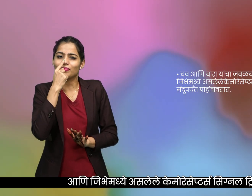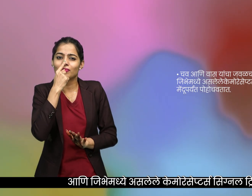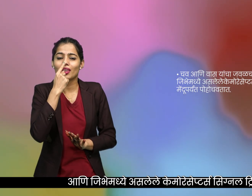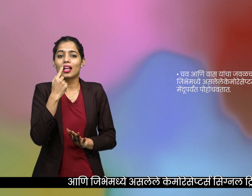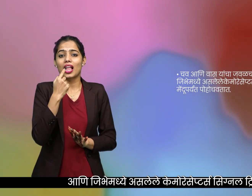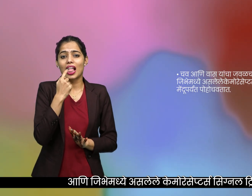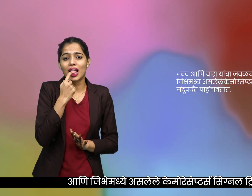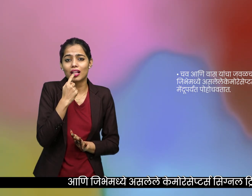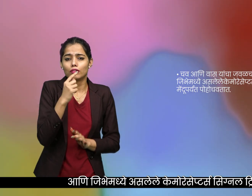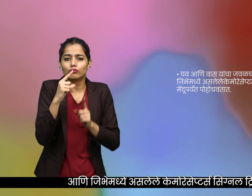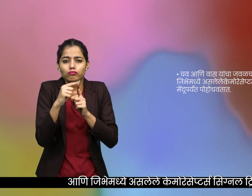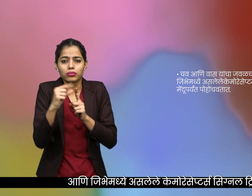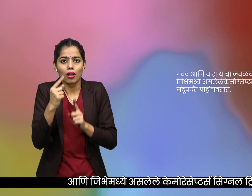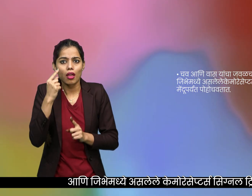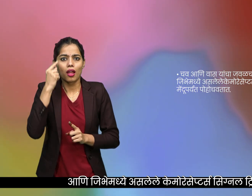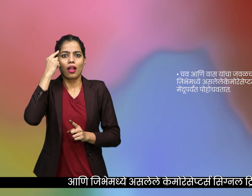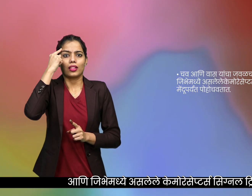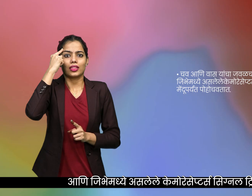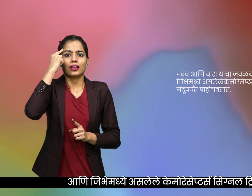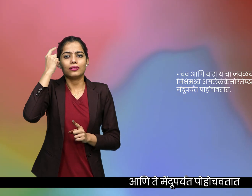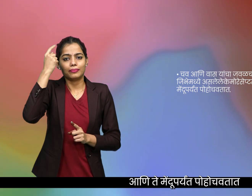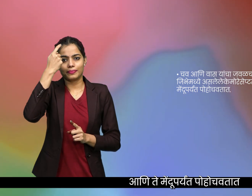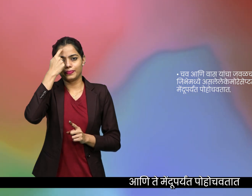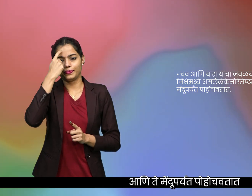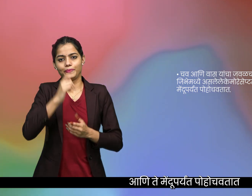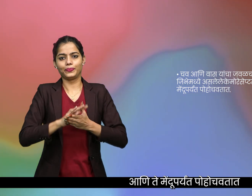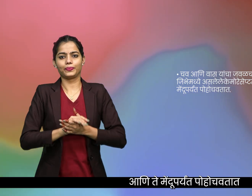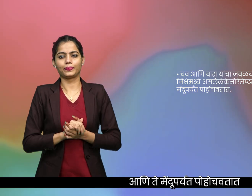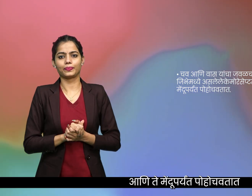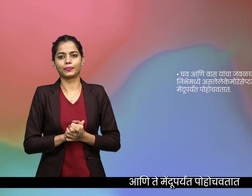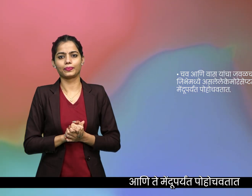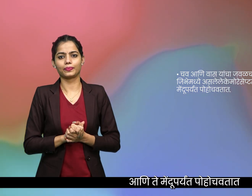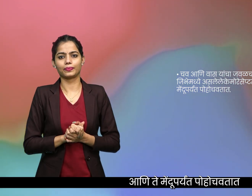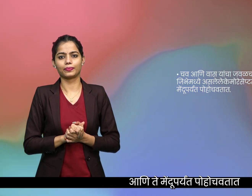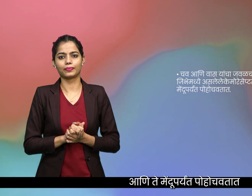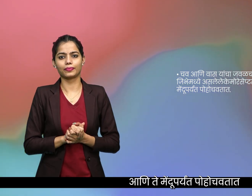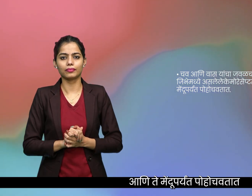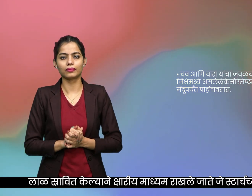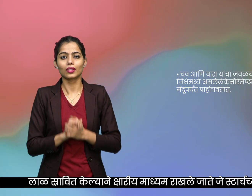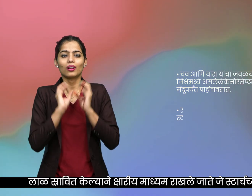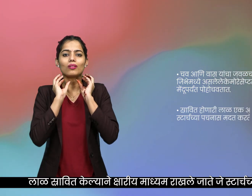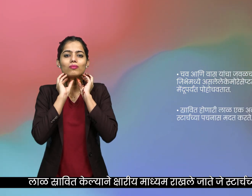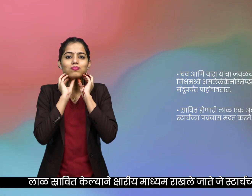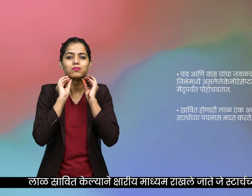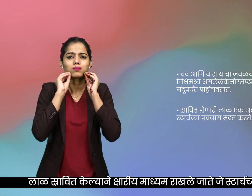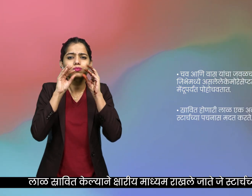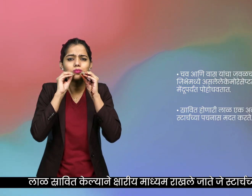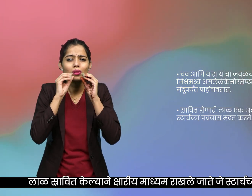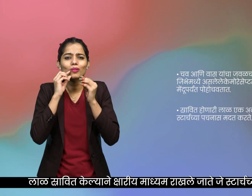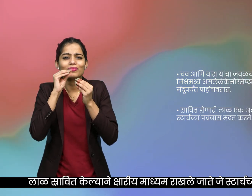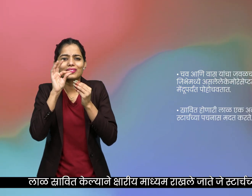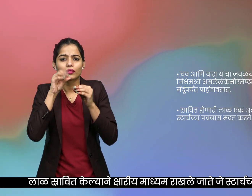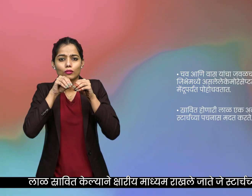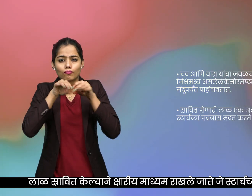आणि जिभेतील केमो रिसेप्टर्स सिग्नल निर्माण करतात आणि ते मेंदूत प्रसारित करतात. लाळीचा स्राव